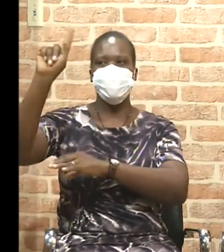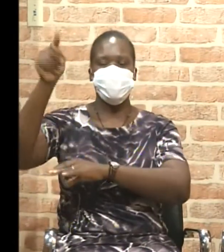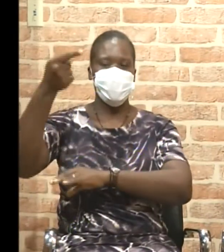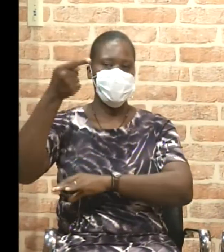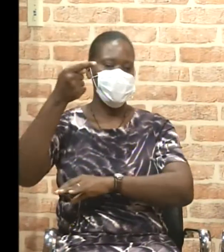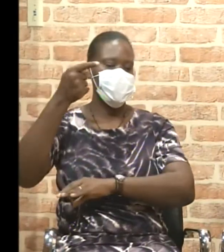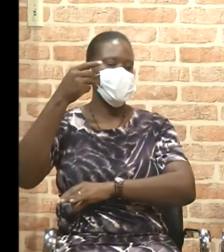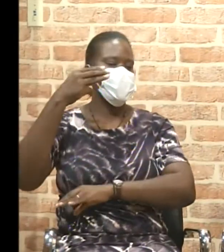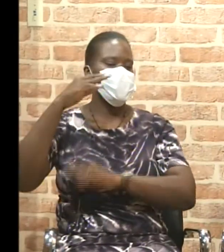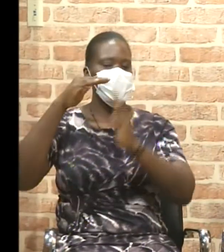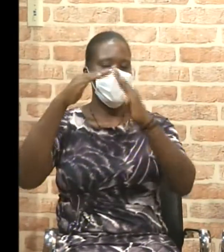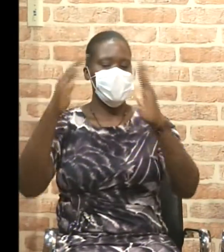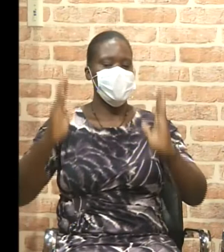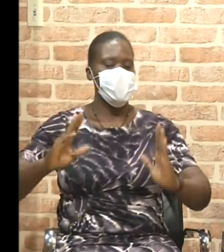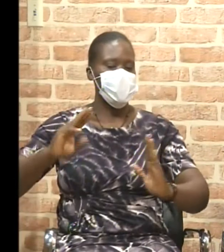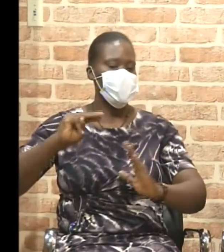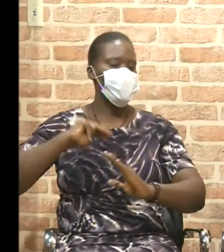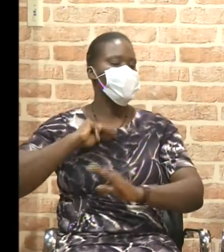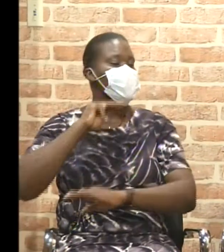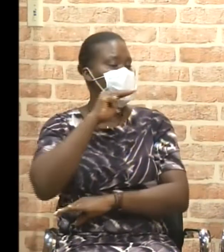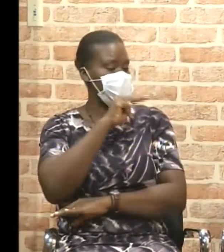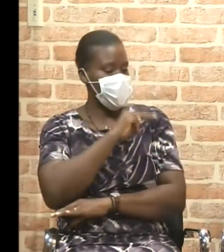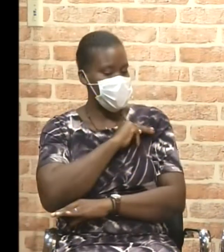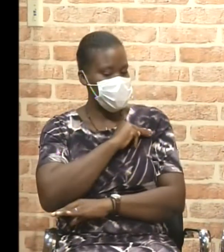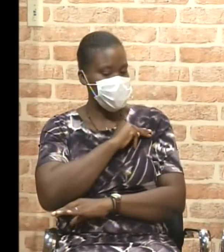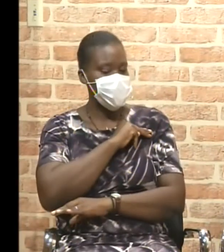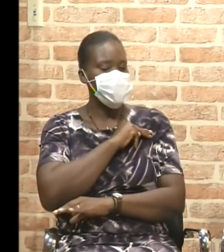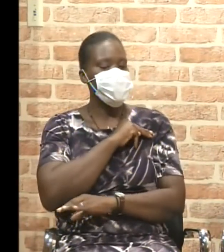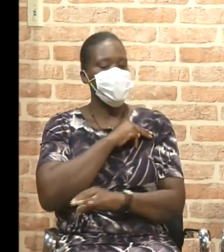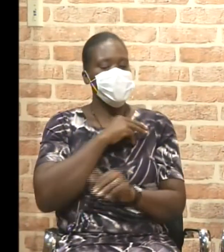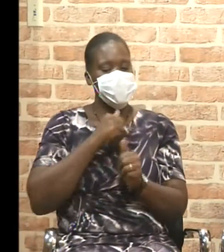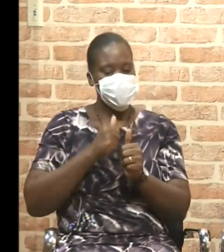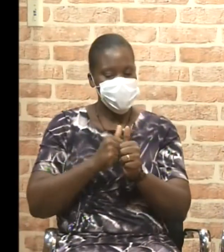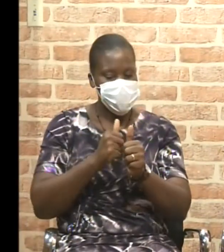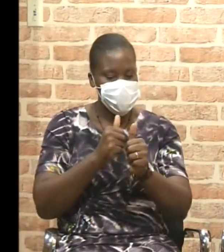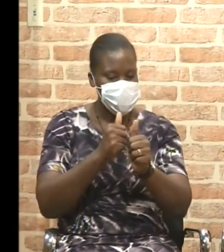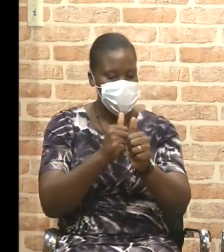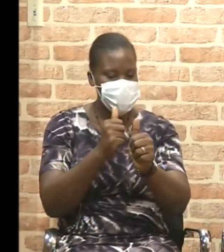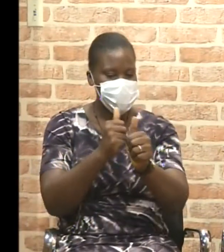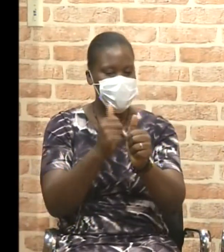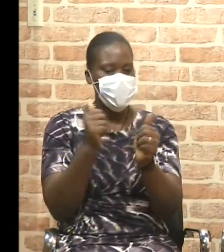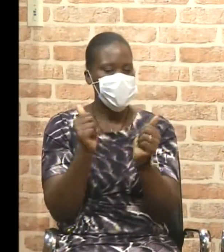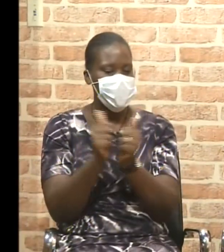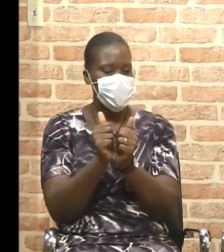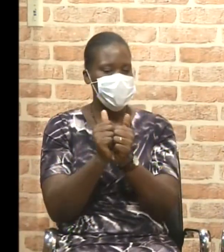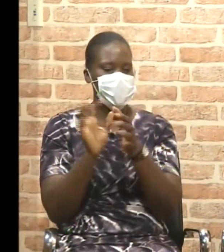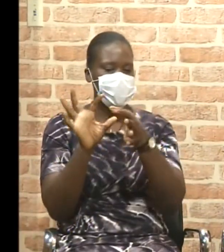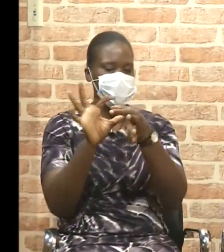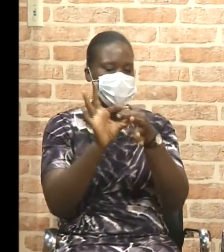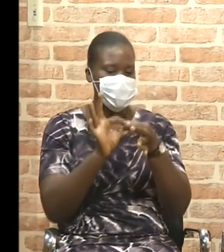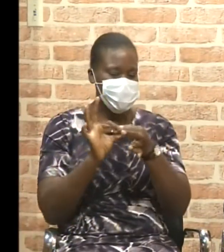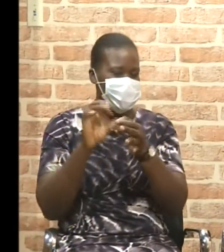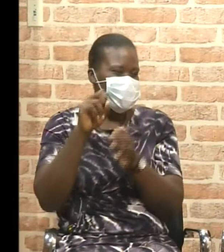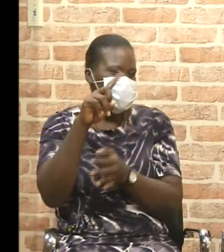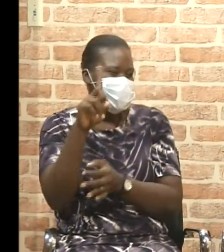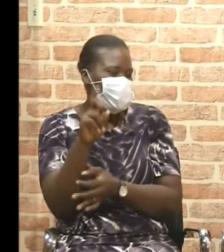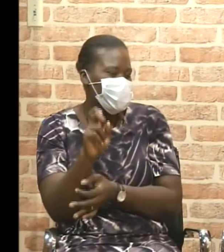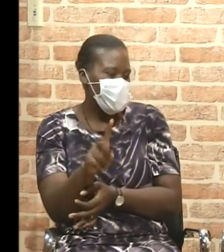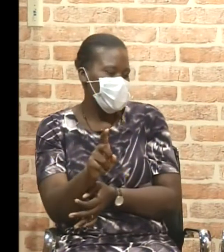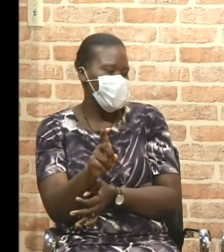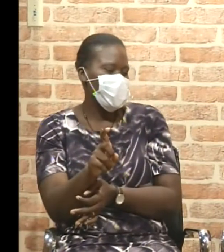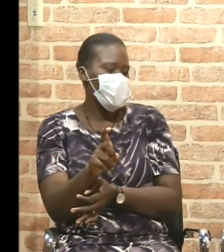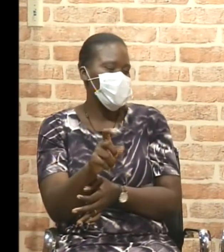suivi avec un primature, pour que lui-même, parce que pas oublié. Donc, c'est question que, donc,